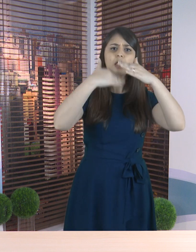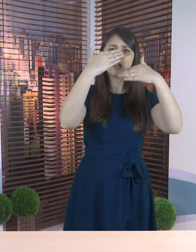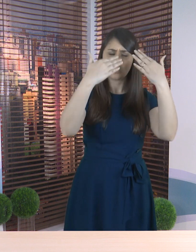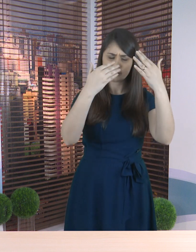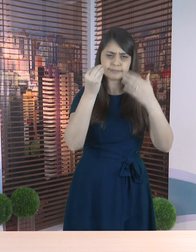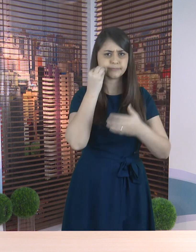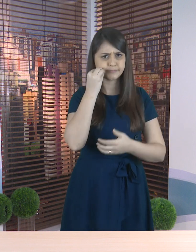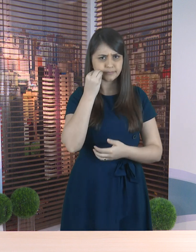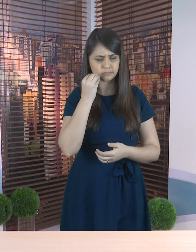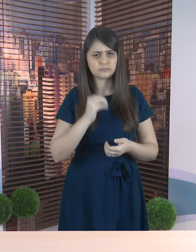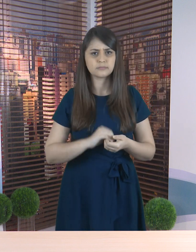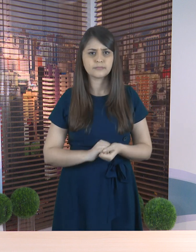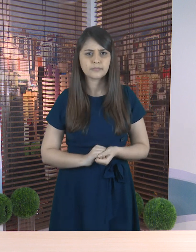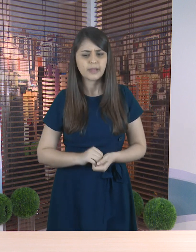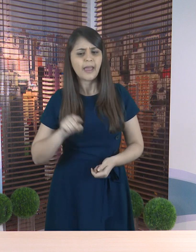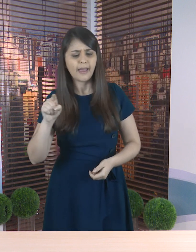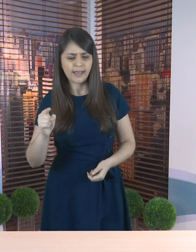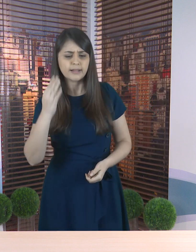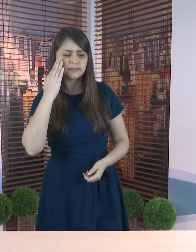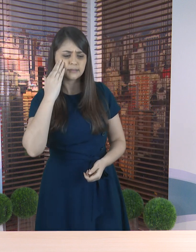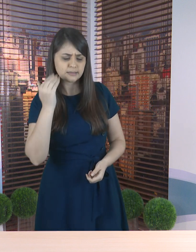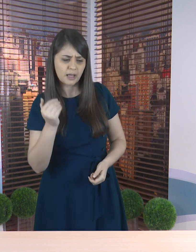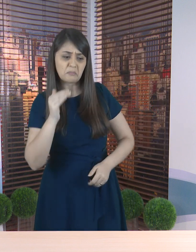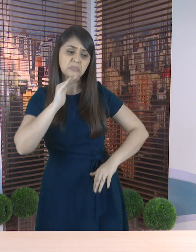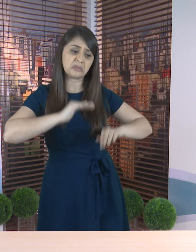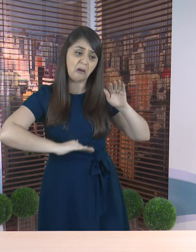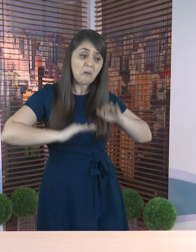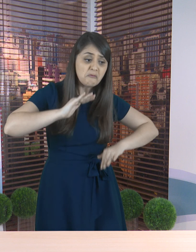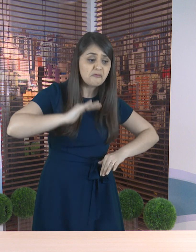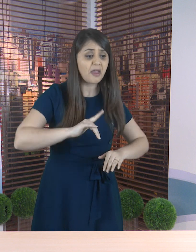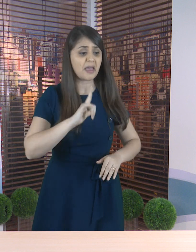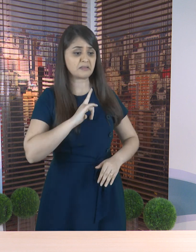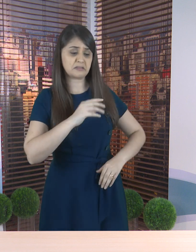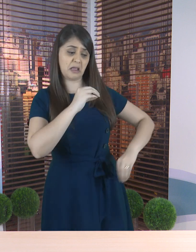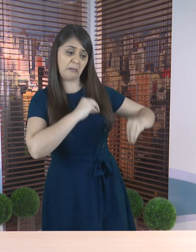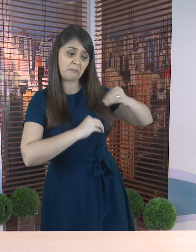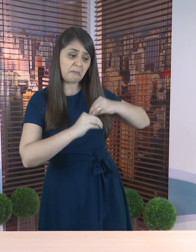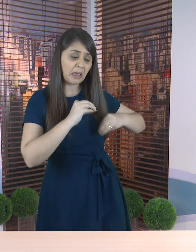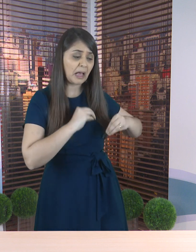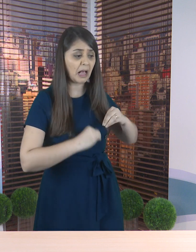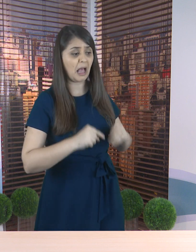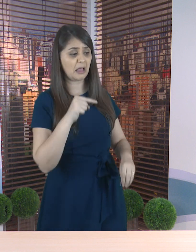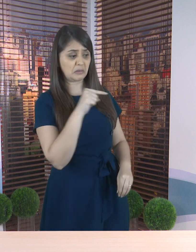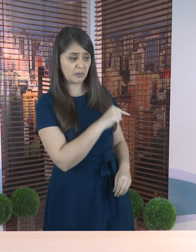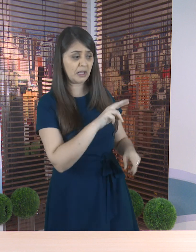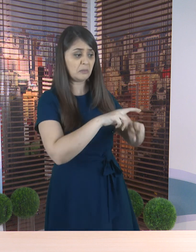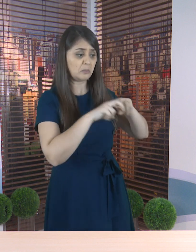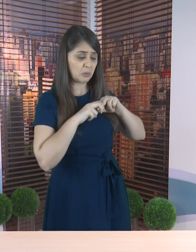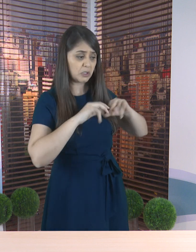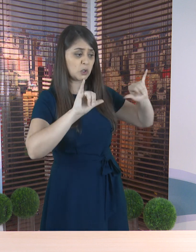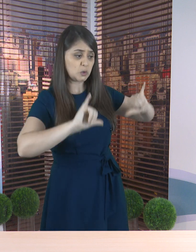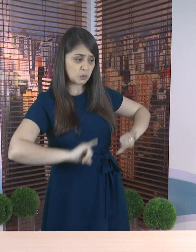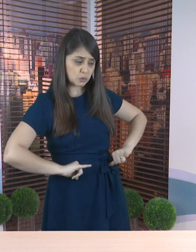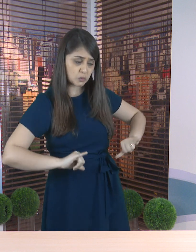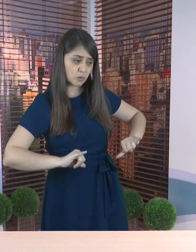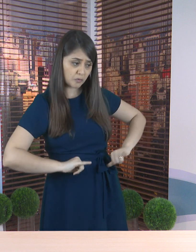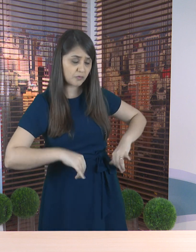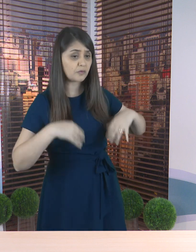desse pecado, a resposta é simples. Jó deveria estar aberto e humilhar-se em relação ao seu mau